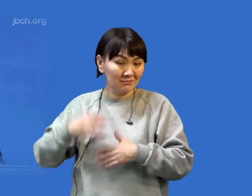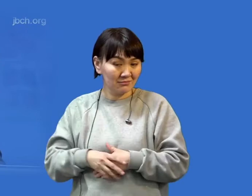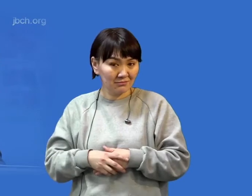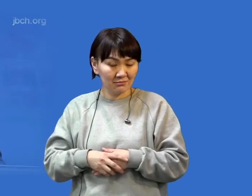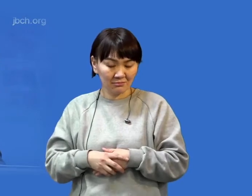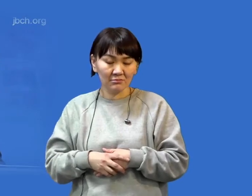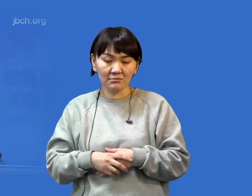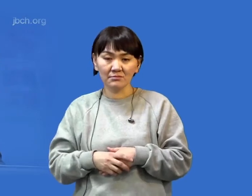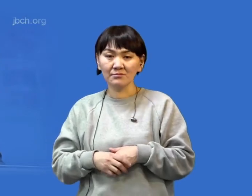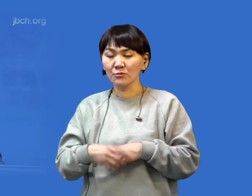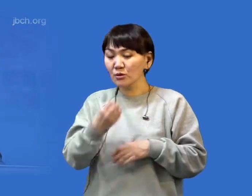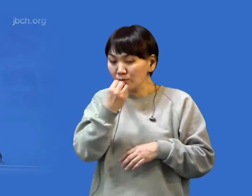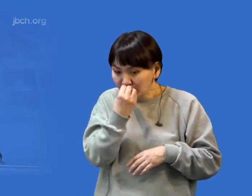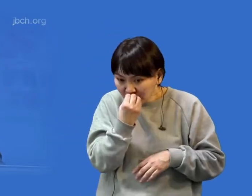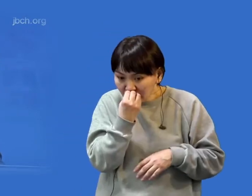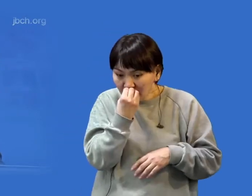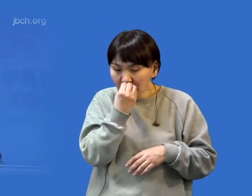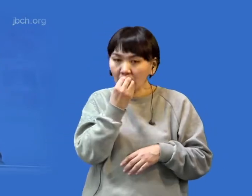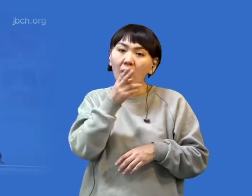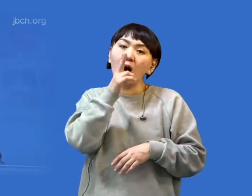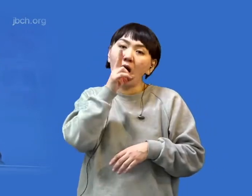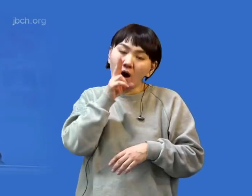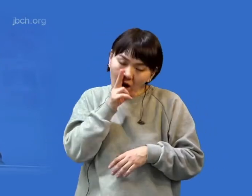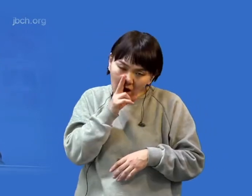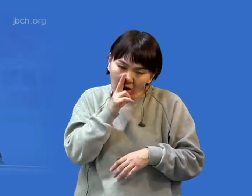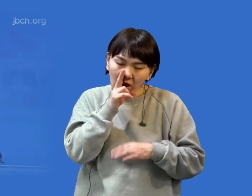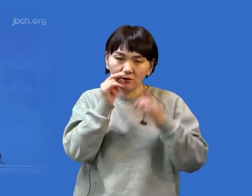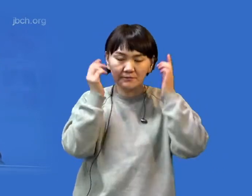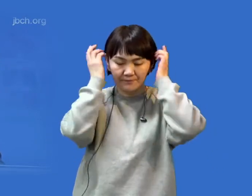Тэмээ идэх юм хоол хүнс